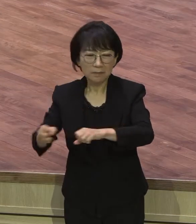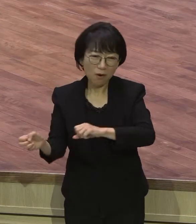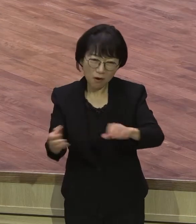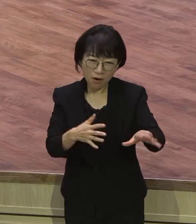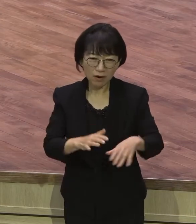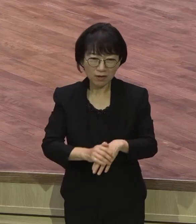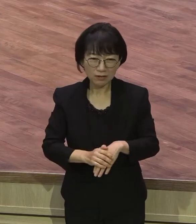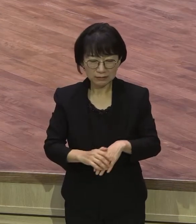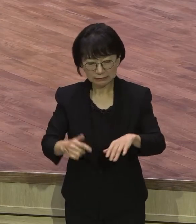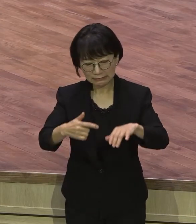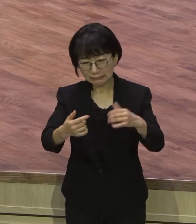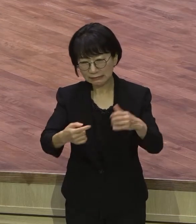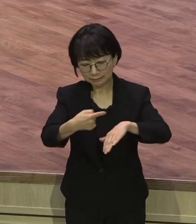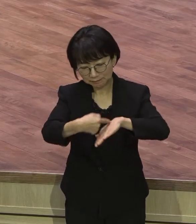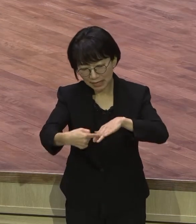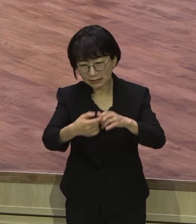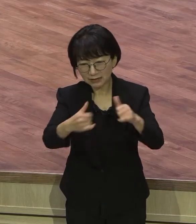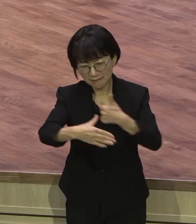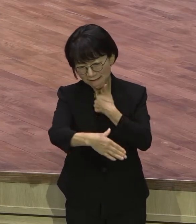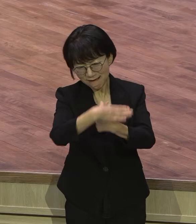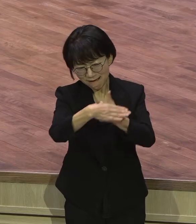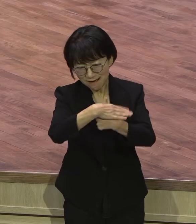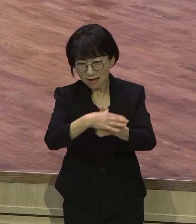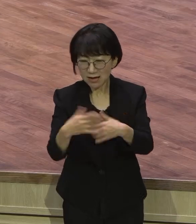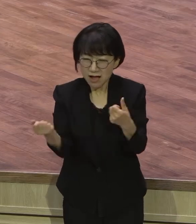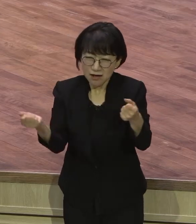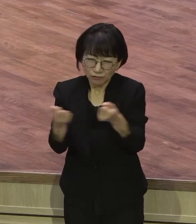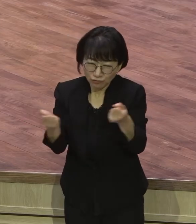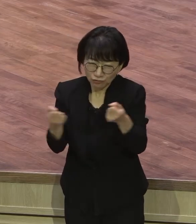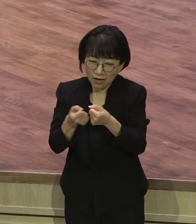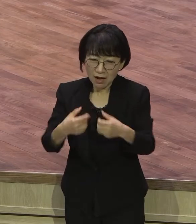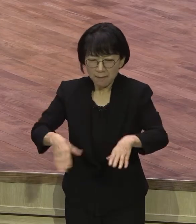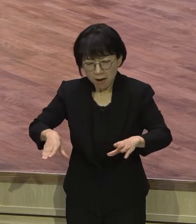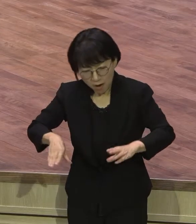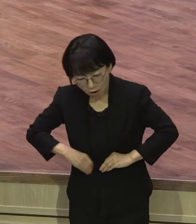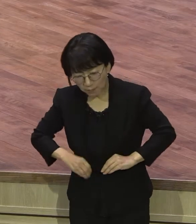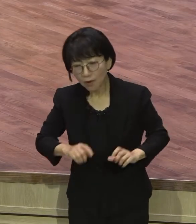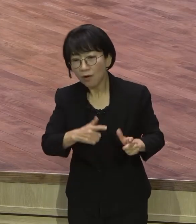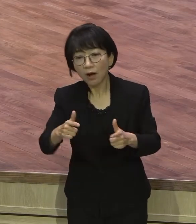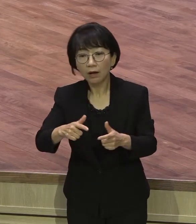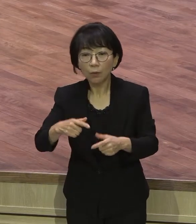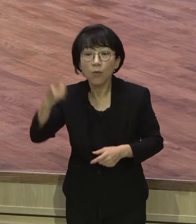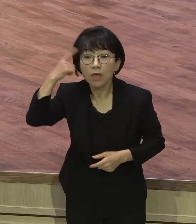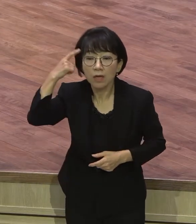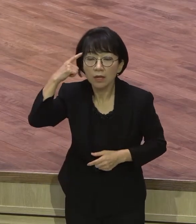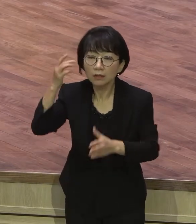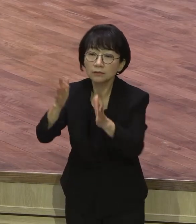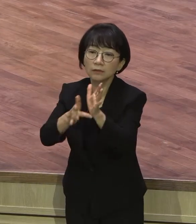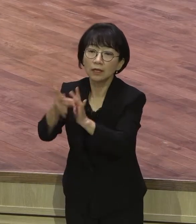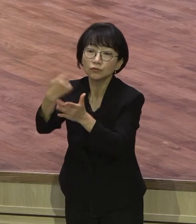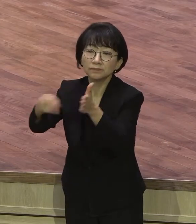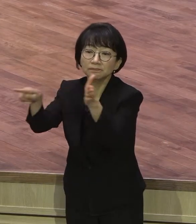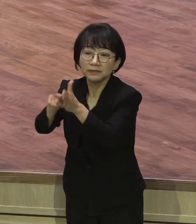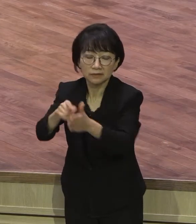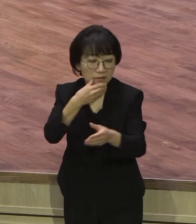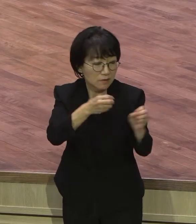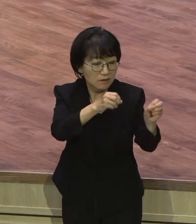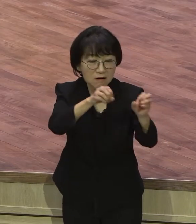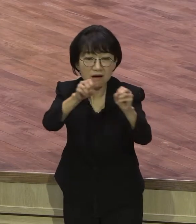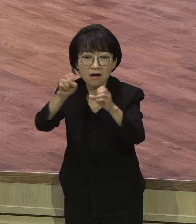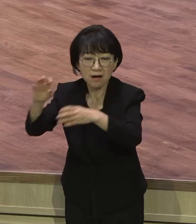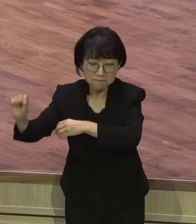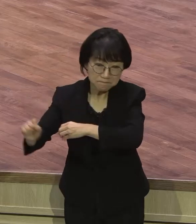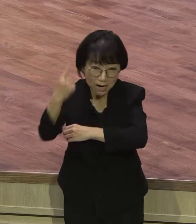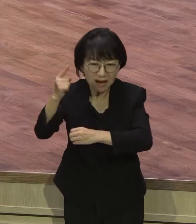위험, 동족 위험, 추위와 배고픔에 떨었어요. 그 예수 믿는 거 하나 때문에 복음 증거 하나 때문에 상상